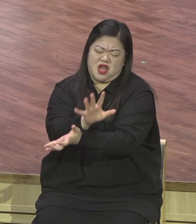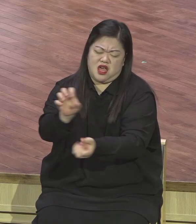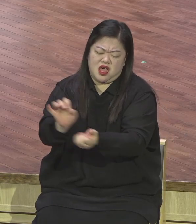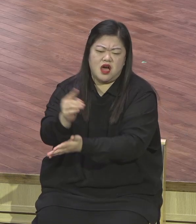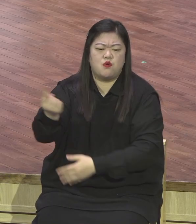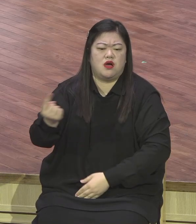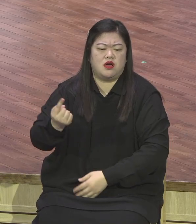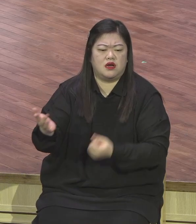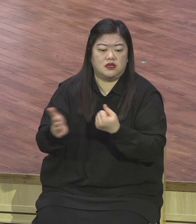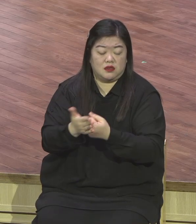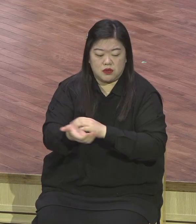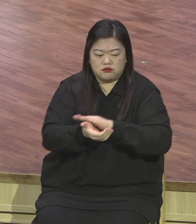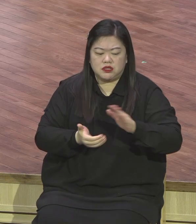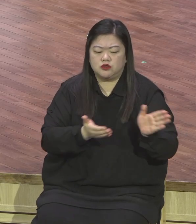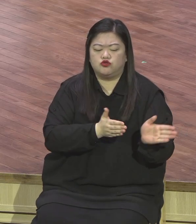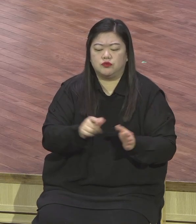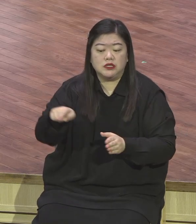있는 거예요.